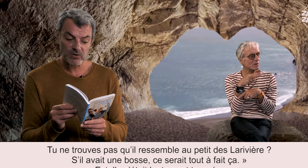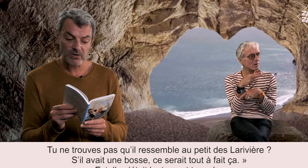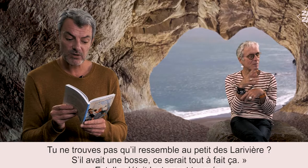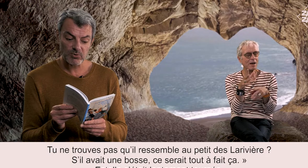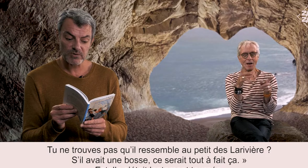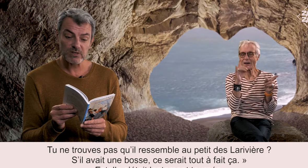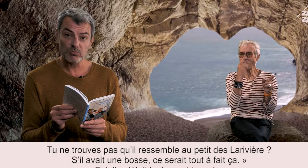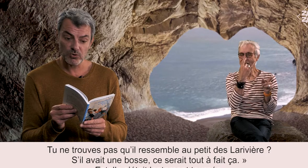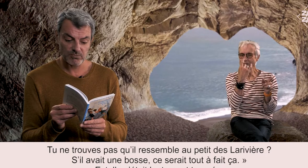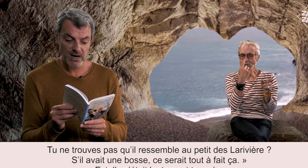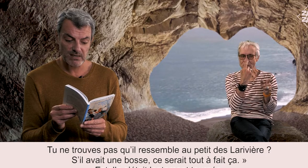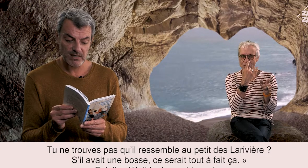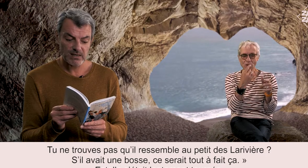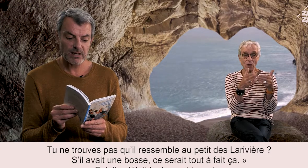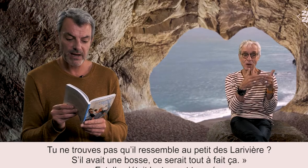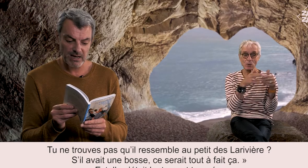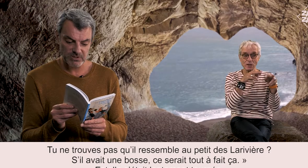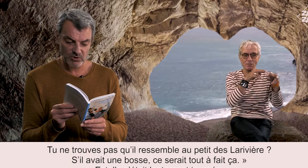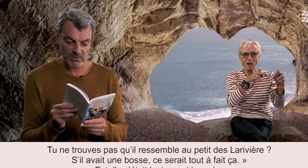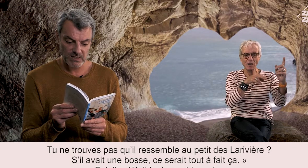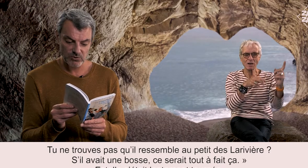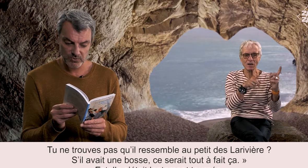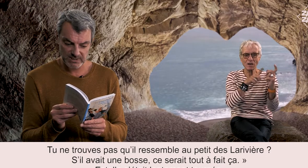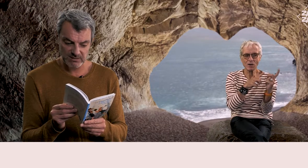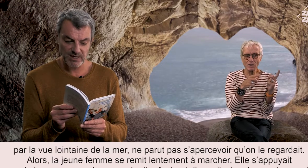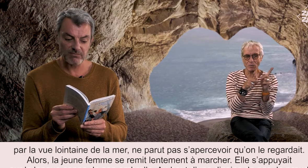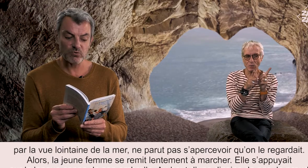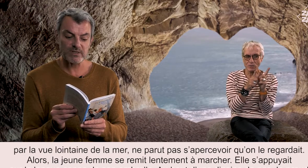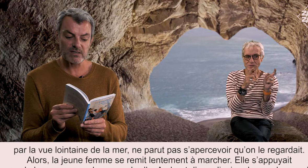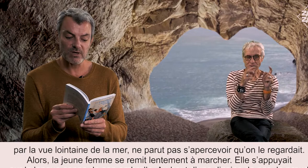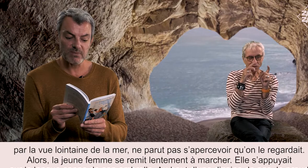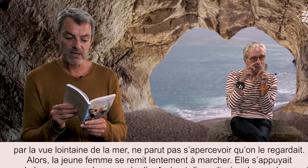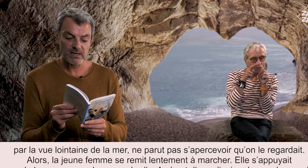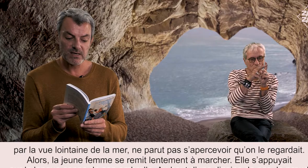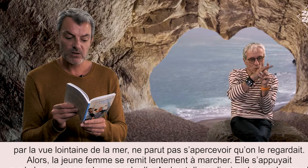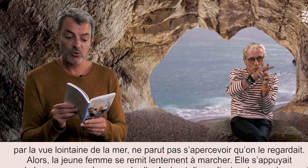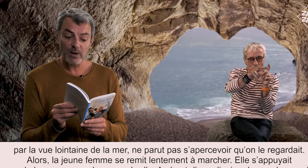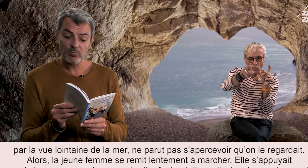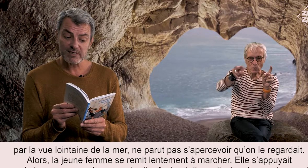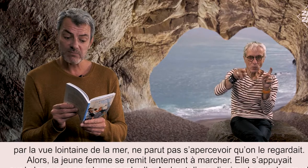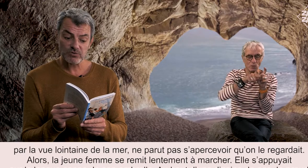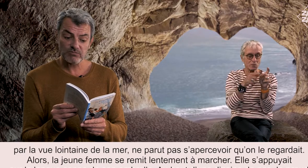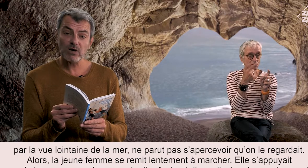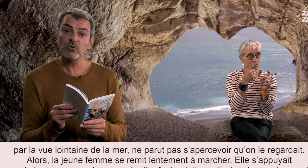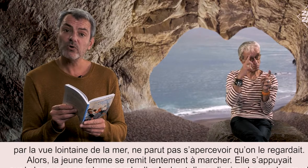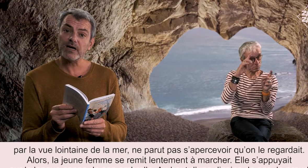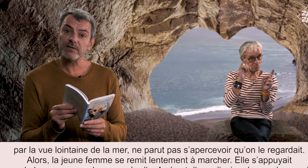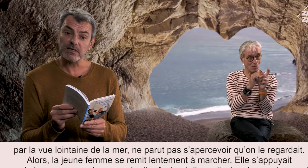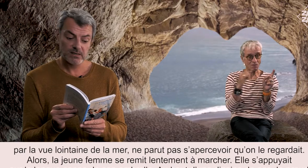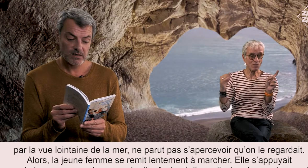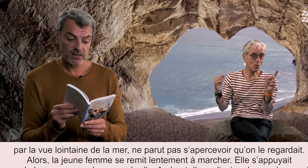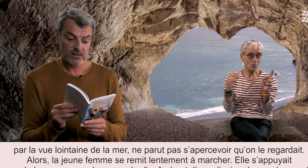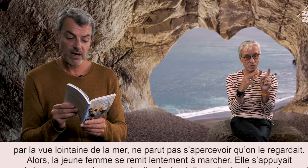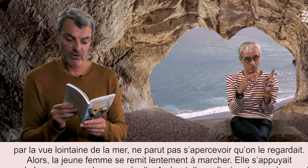mais Hector, planté au bord du maille, l'air absorbé, lui aussi par la vue lointaine de la mer, ne parut pas s'apercevoir qu'on le